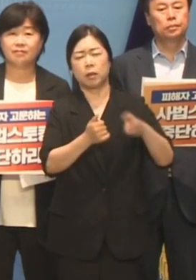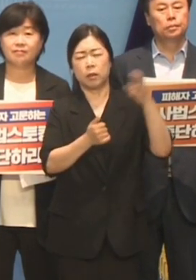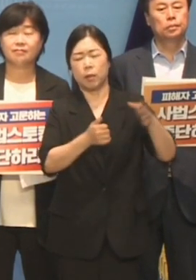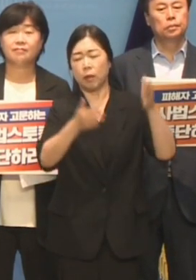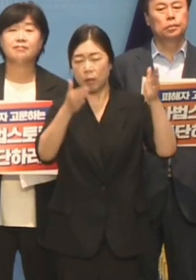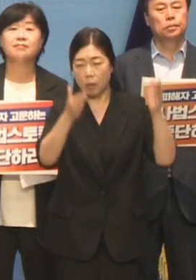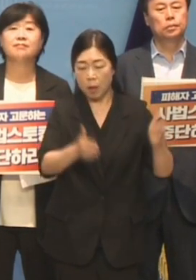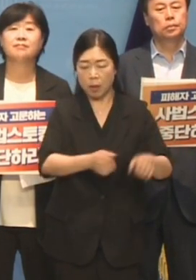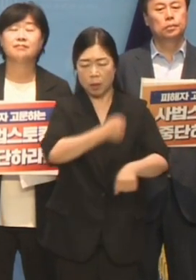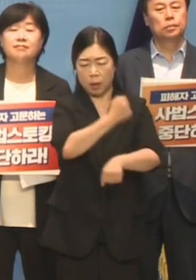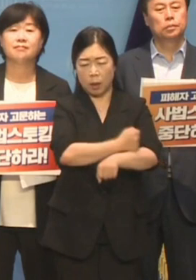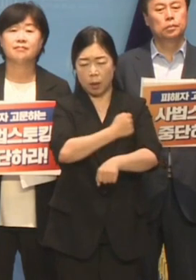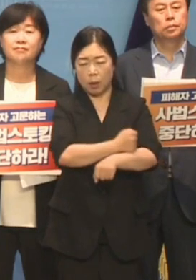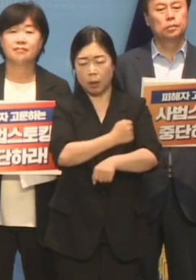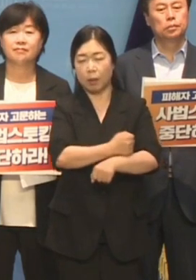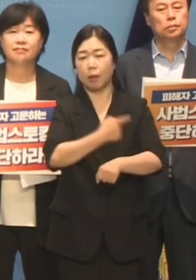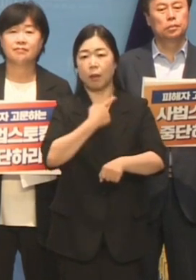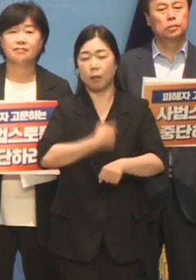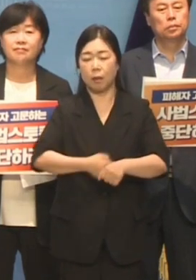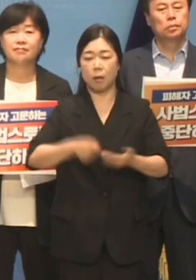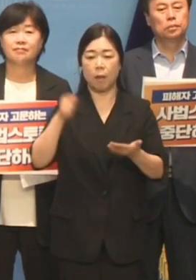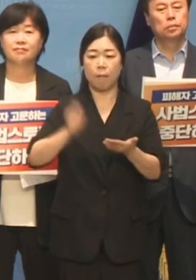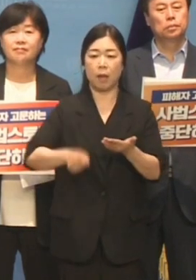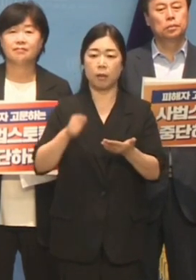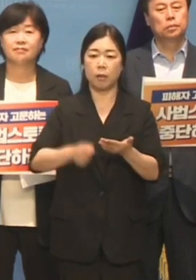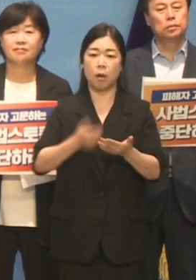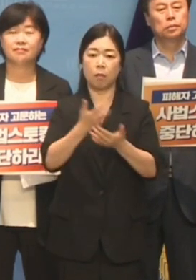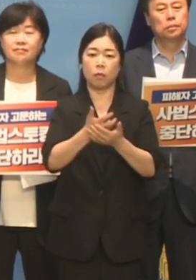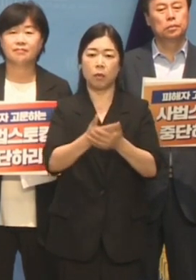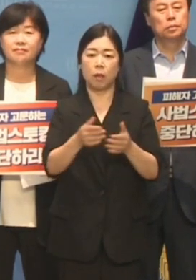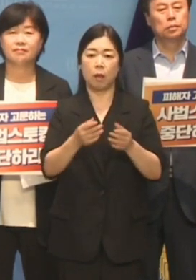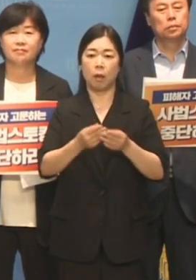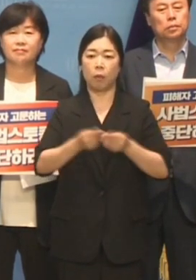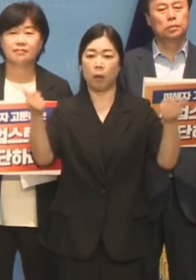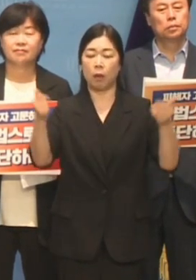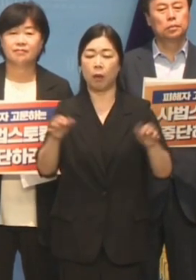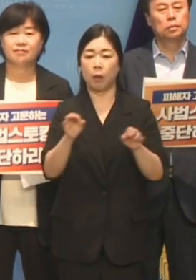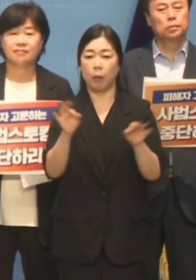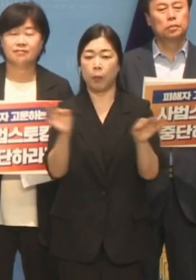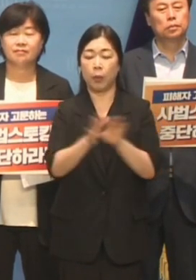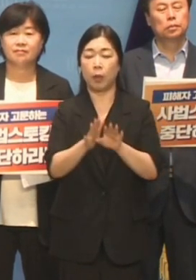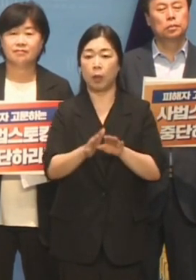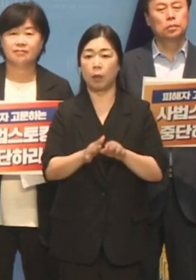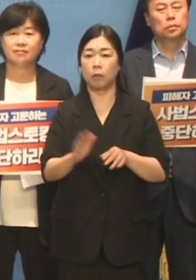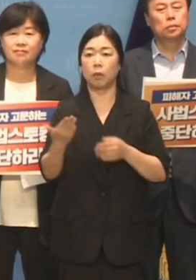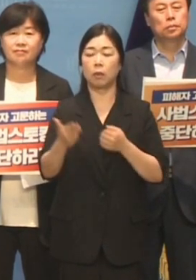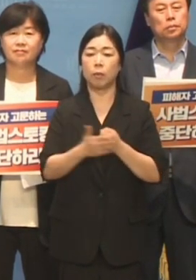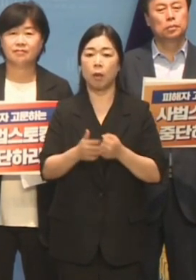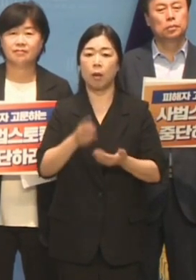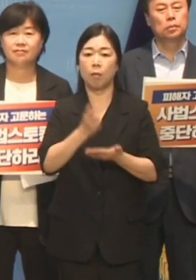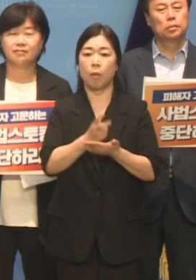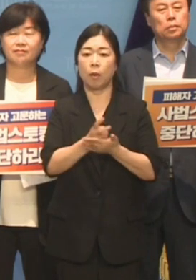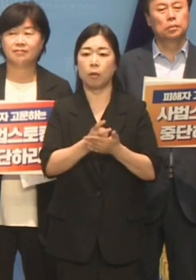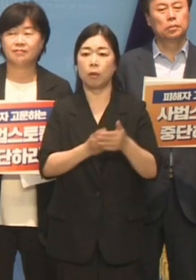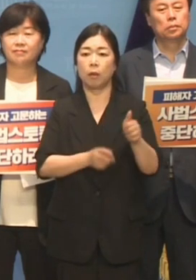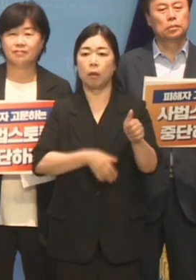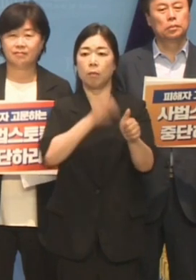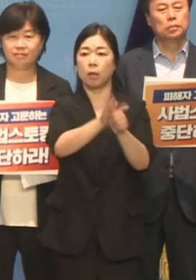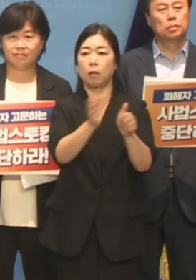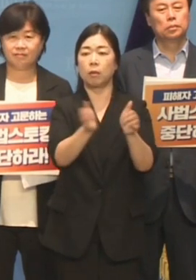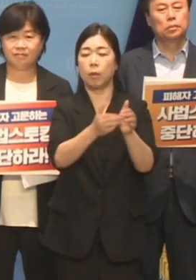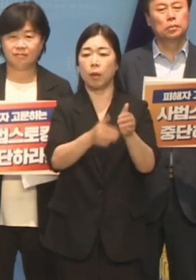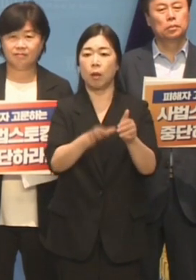년간 겨우 쌓아온 판결을 없애면서 법원에 공탁했으니 공탁금을 찾아갈